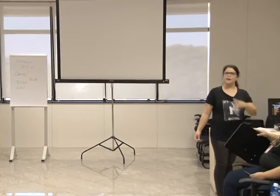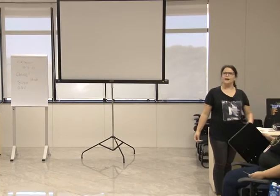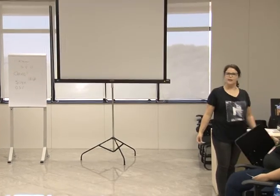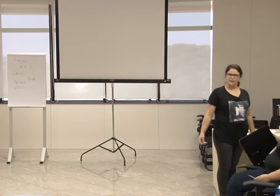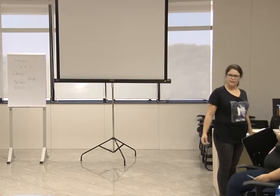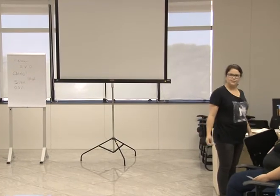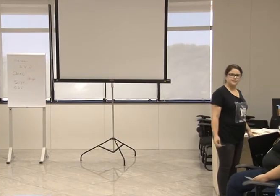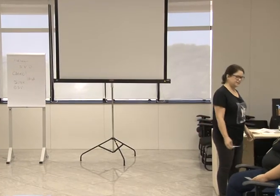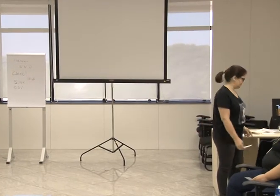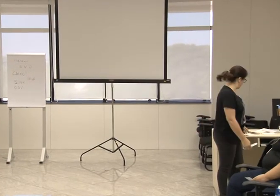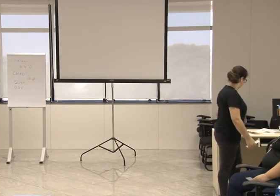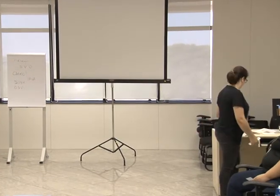É.